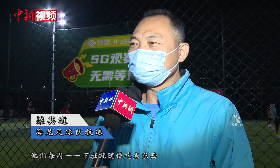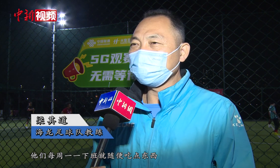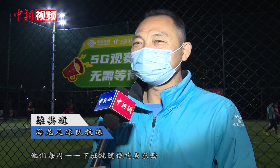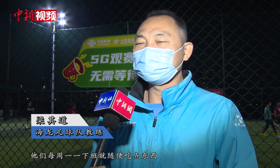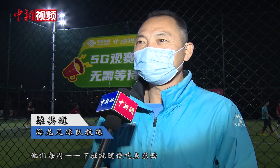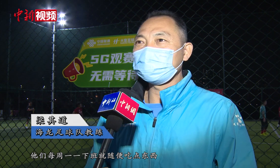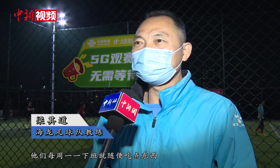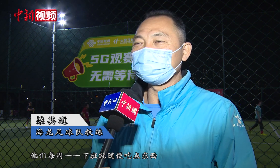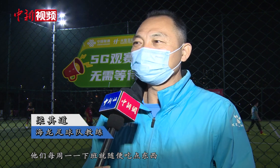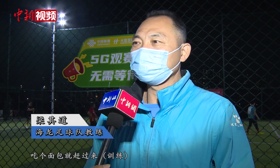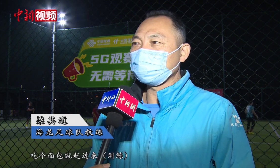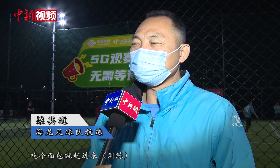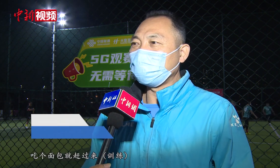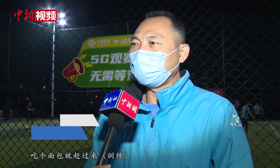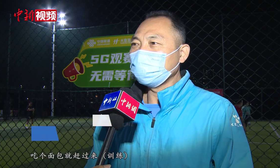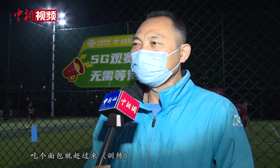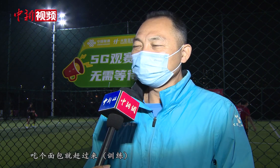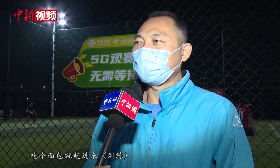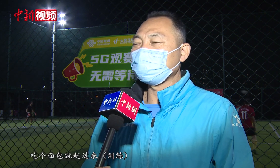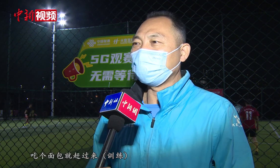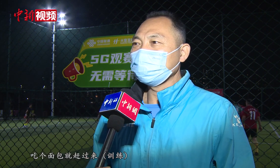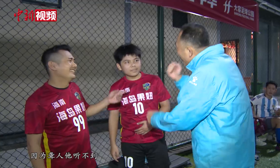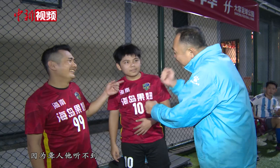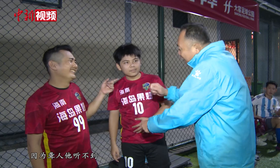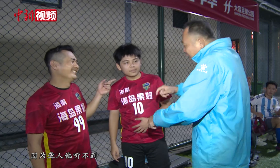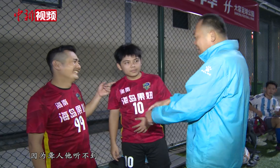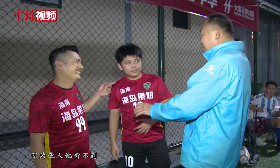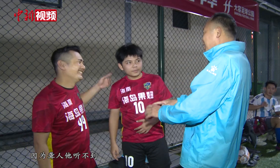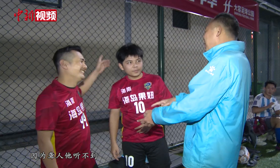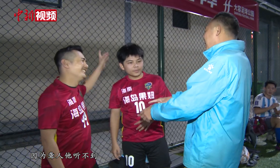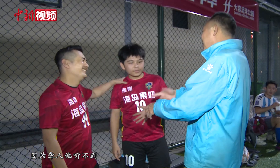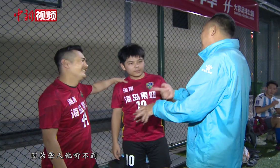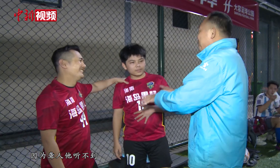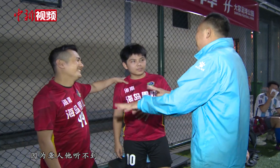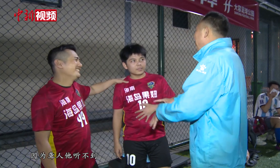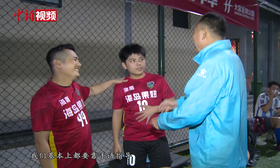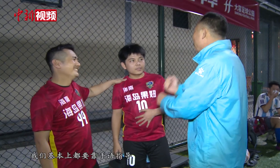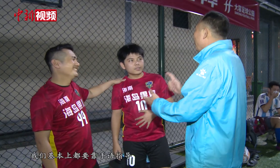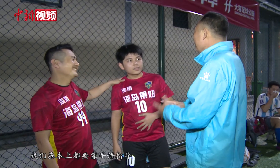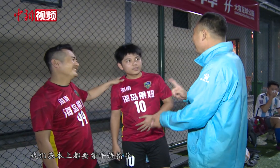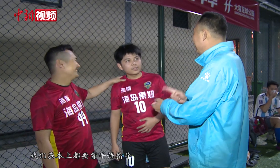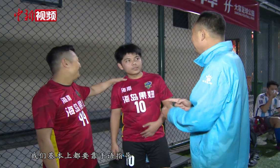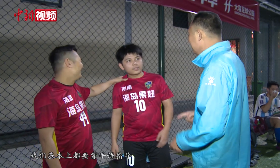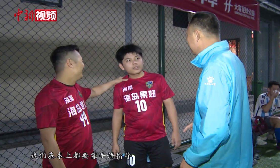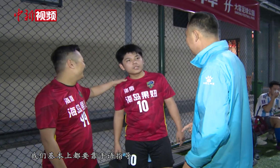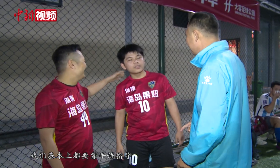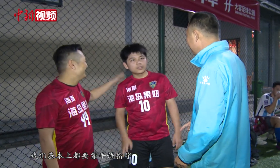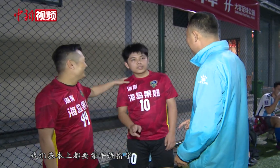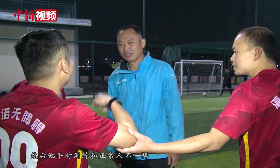随便大概吃点东西，吃个面包啊，就赶过来。因为这个聋人呢，他听不到，我们基本上都要靠手语指导。然后